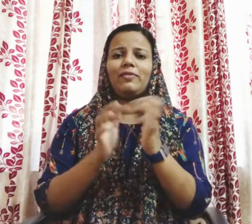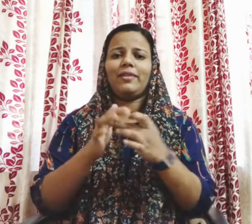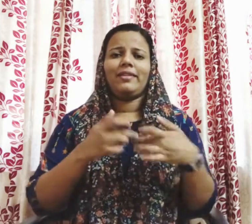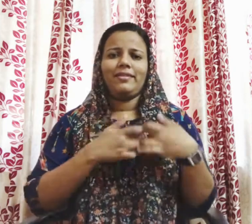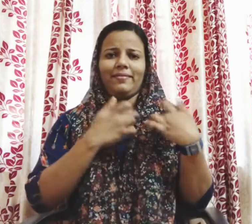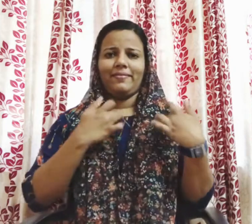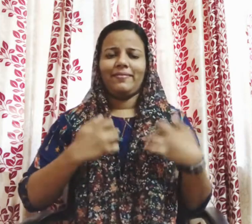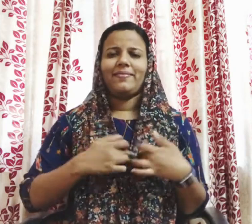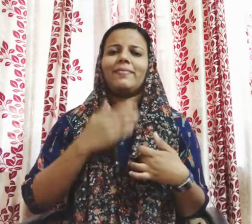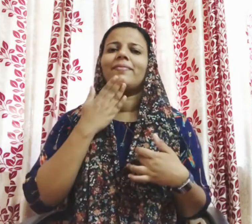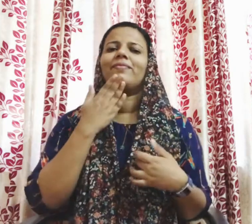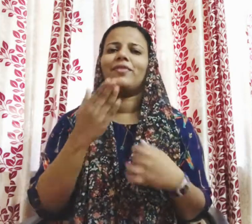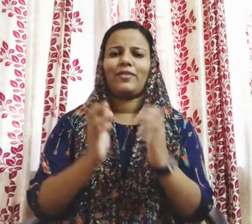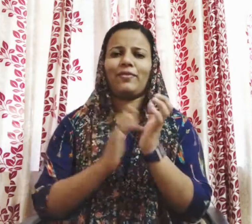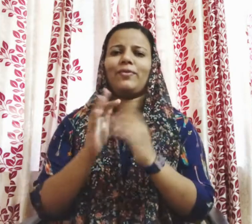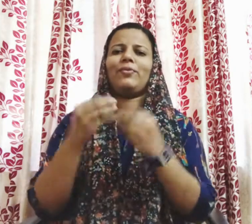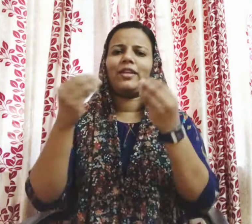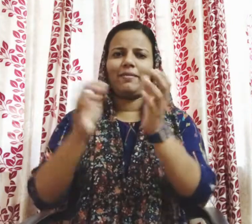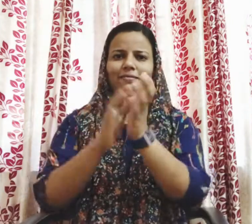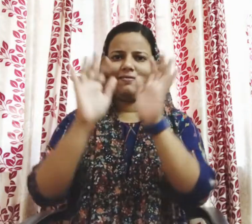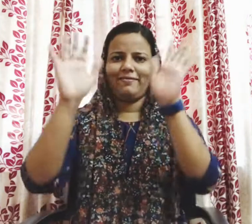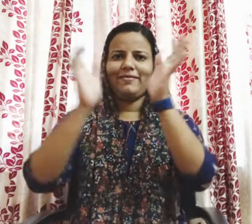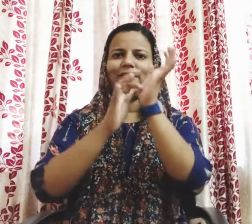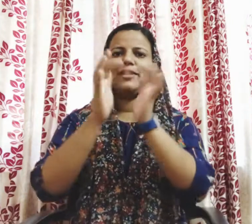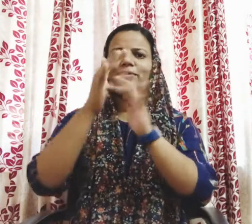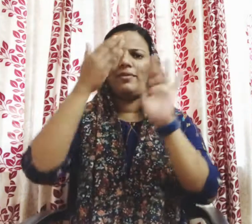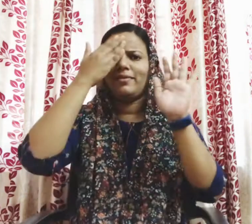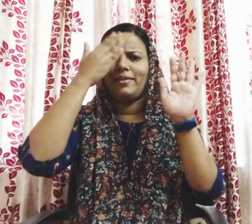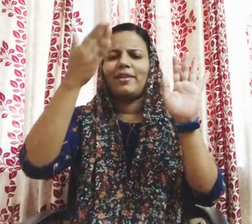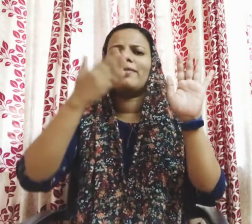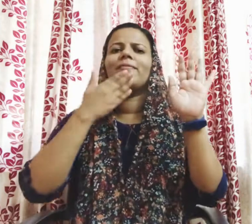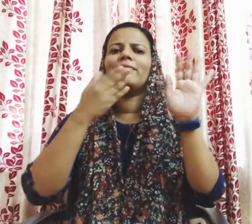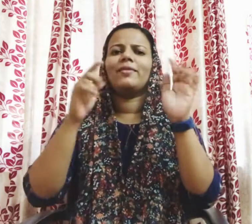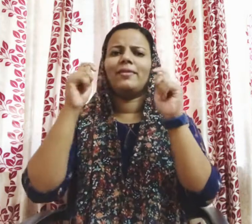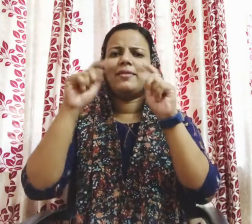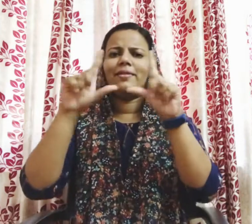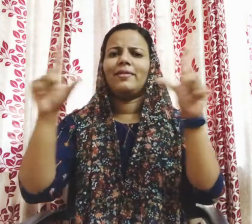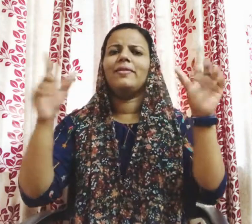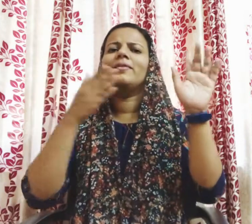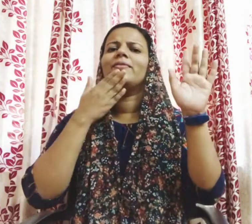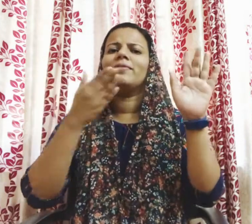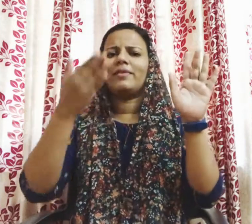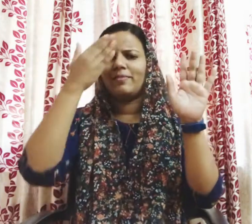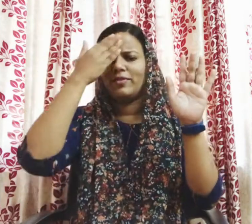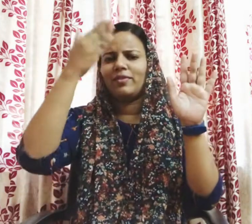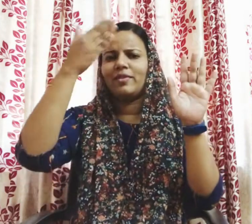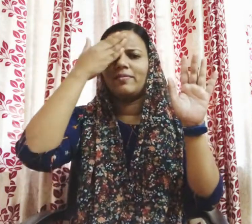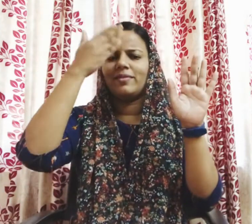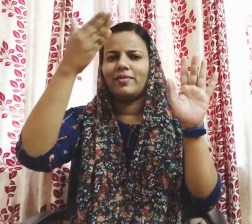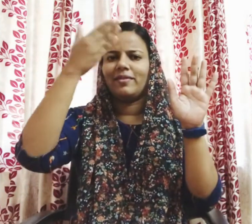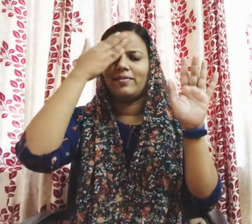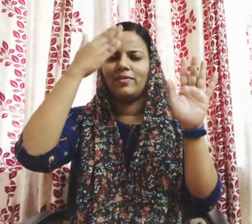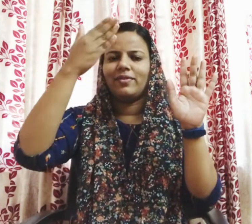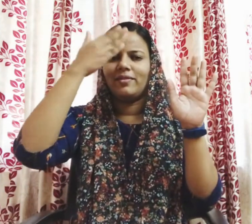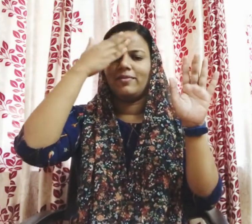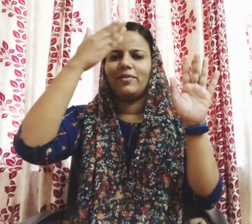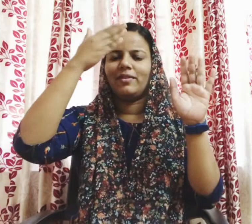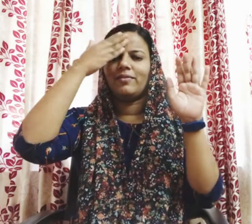നന്ദി നിറഞ്ഞ ഹൃദയത്തോടെ നമ്മുടെ കർത്താവിന് സ്തോത്രം ചെയ്യാം. കരങ്ങളൊക്കെ ഉയർത്തി കർത്താവിന് നന്ദി പറഞ്ഞ് ഹല്ലേലൂയ. സ്തോത്രം പിതാവേ, സ്തോത്രം പിതാവേ, സ്തോത്രം